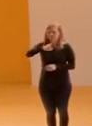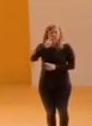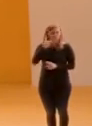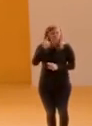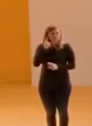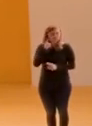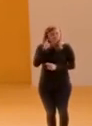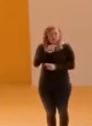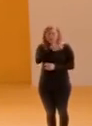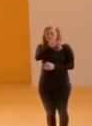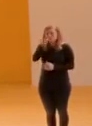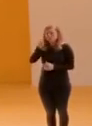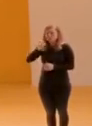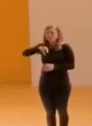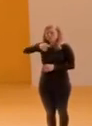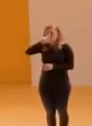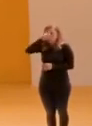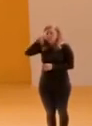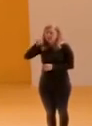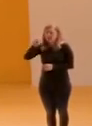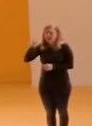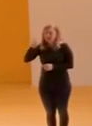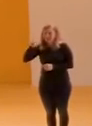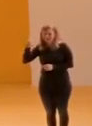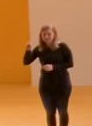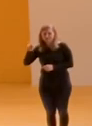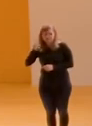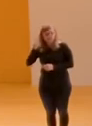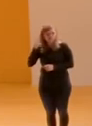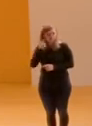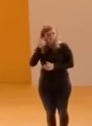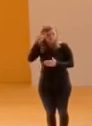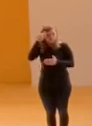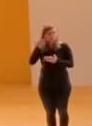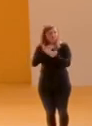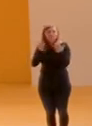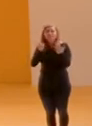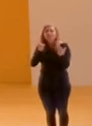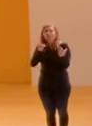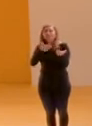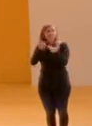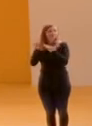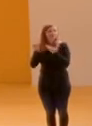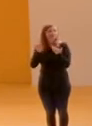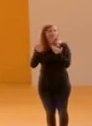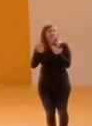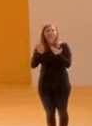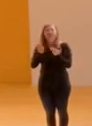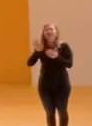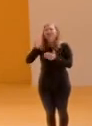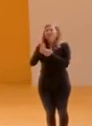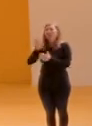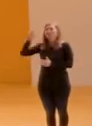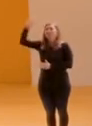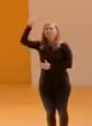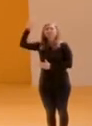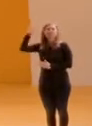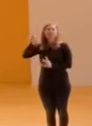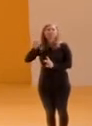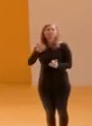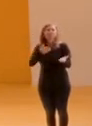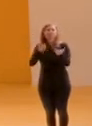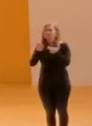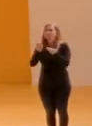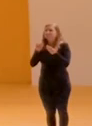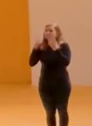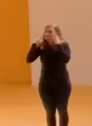słyszał w ogóle o takim plemieniu jak hadza znany jest komuś cokolwiek bez mówienia tylko ręka w górę